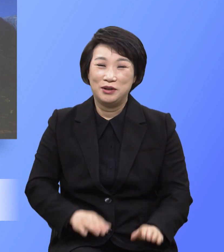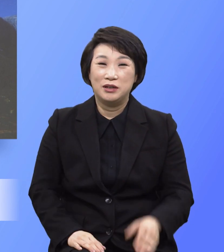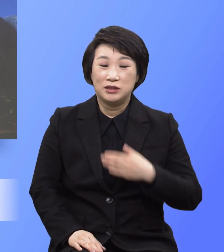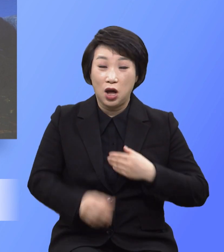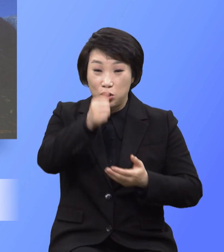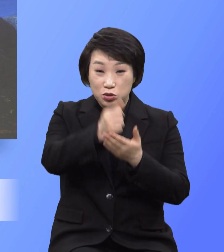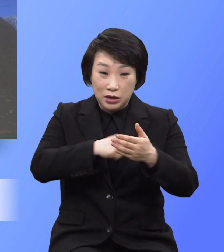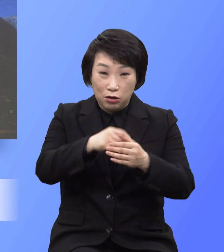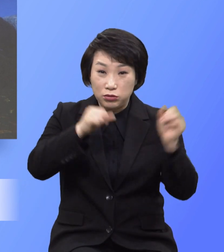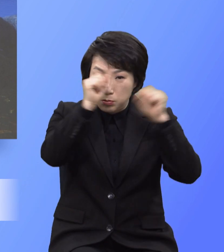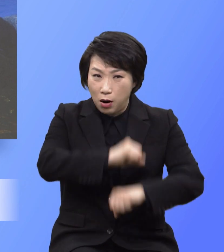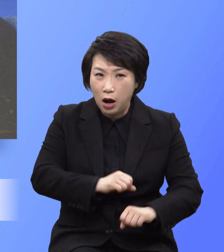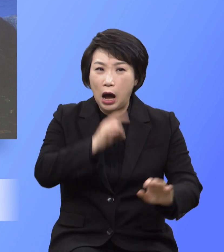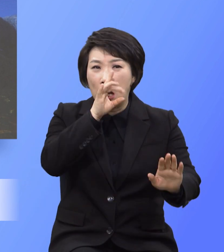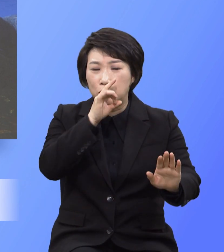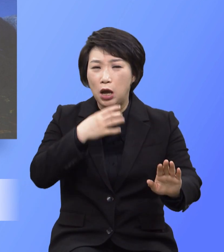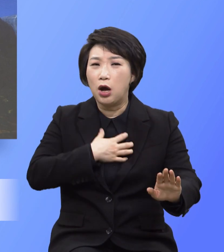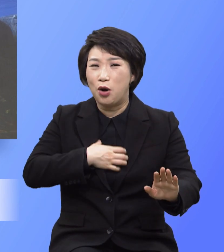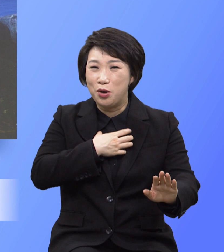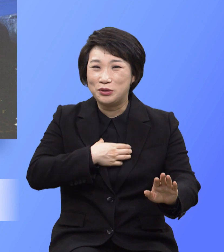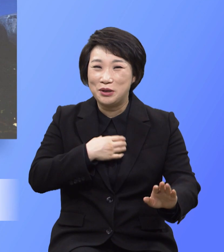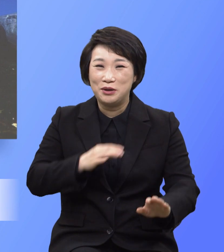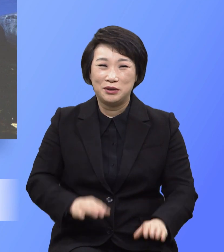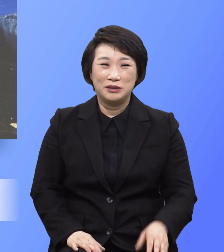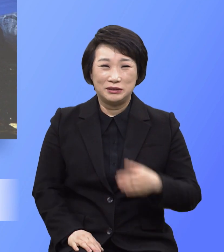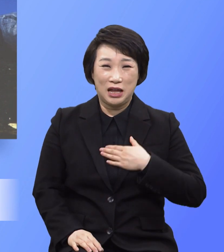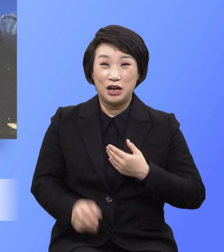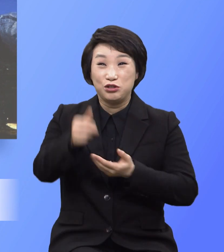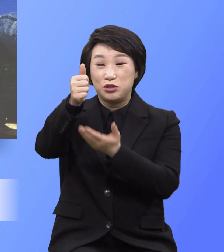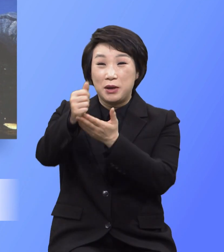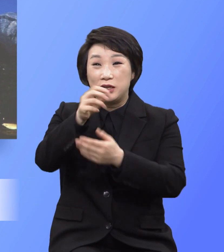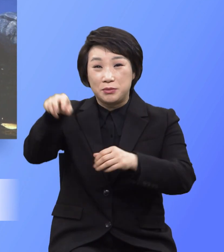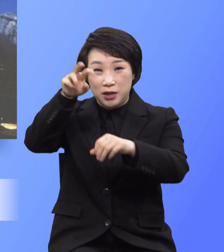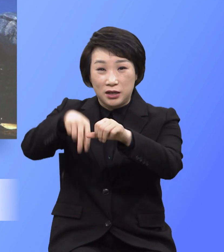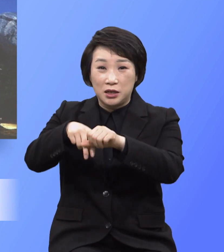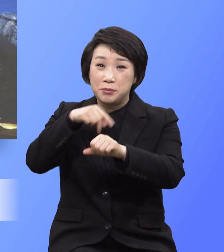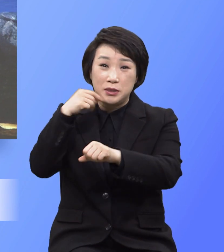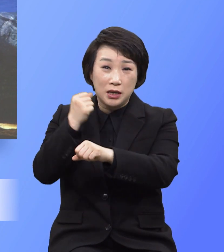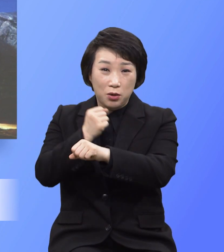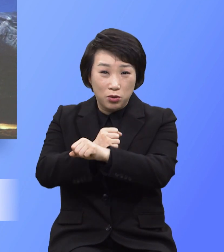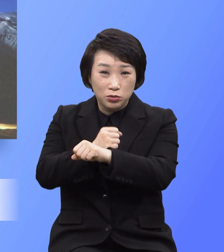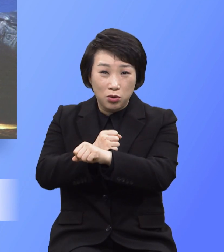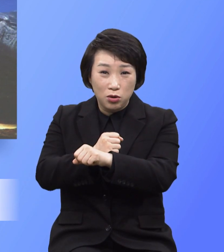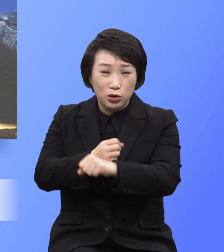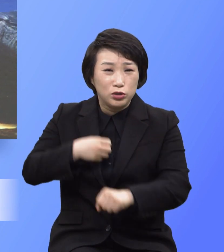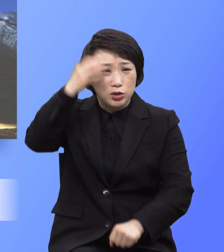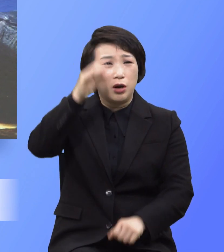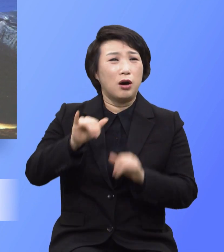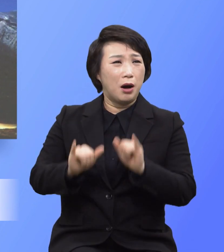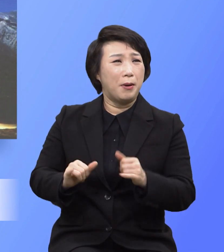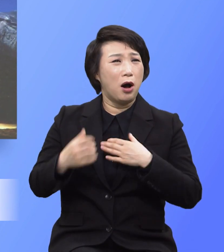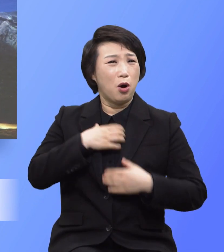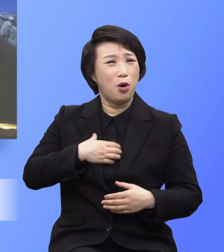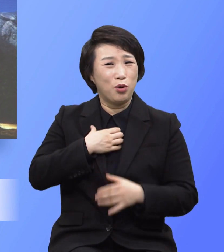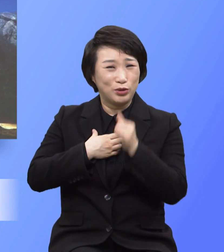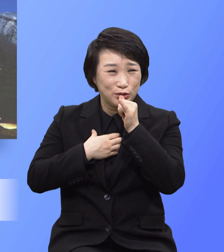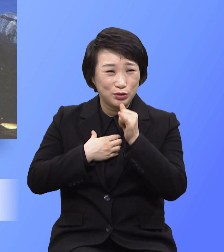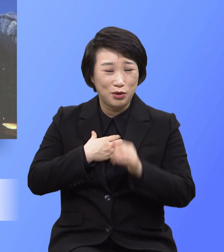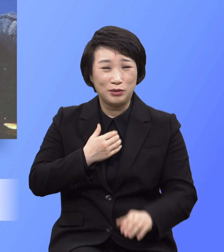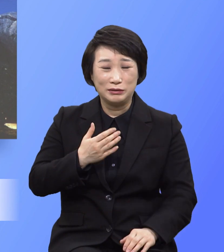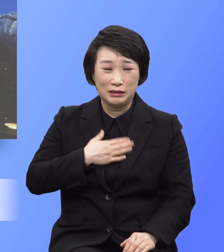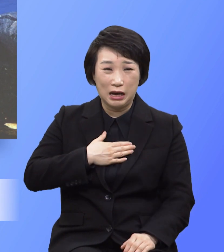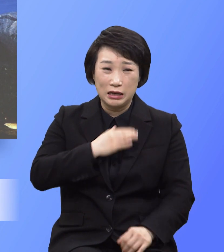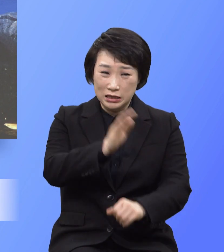아래서 멸망당할까 봐. 내가 주님의 십자가의 피 공로를 잊어버릴까 봐.